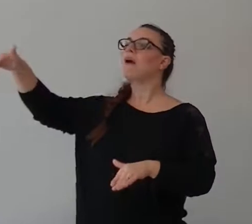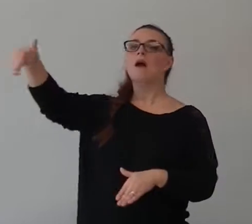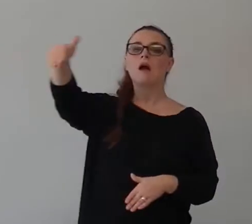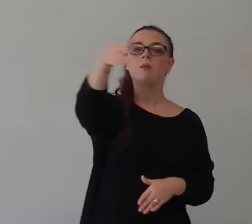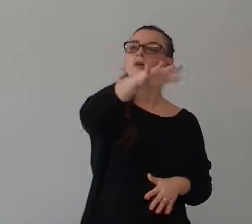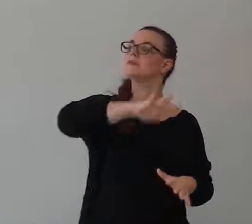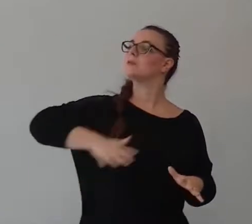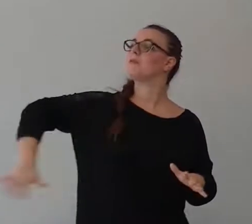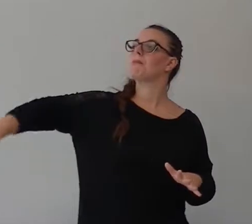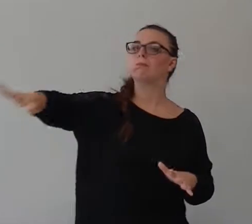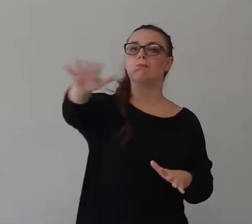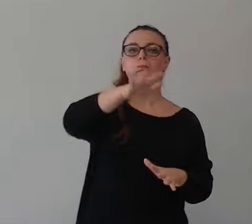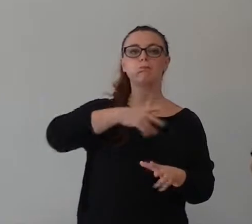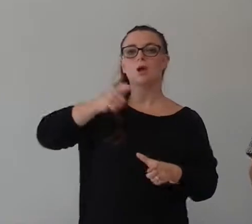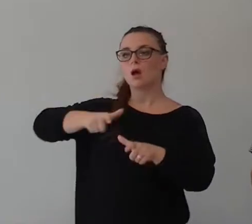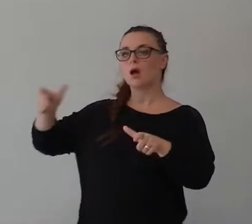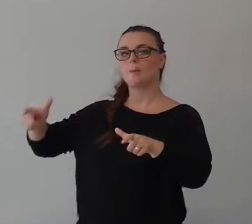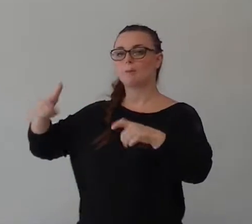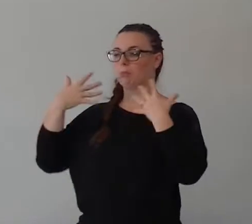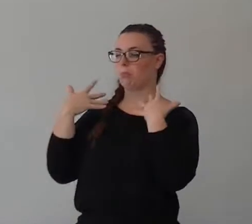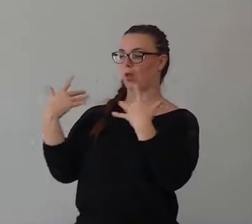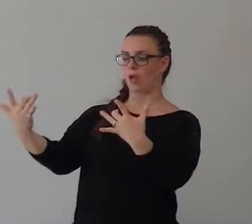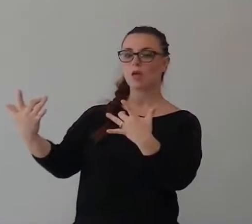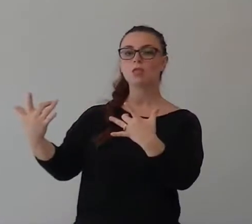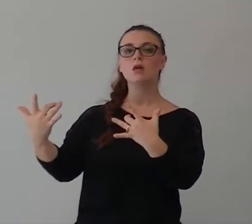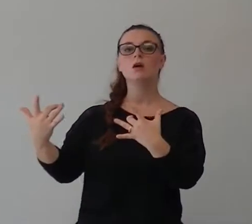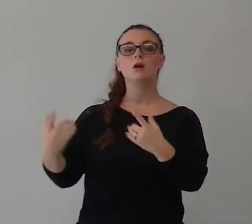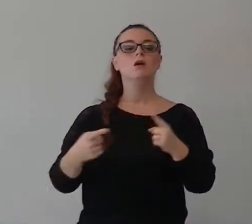cosa era nel campo in mezzo a tutti gli altri, dice